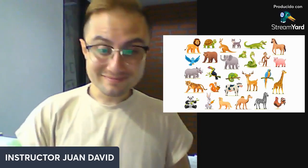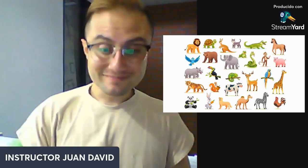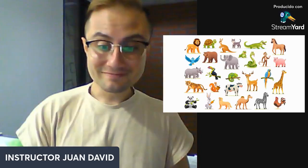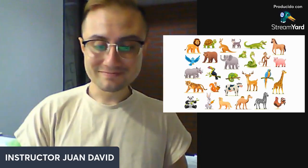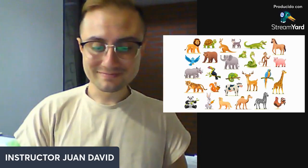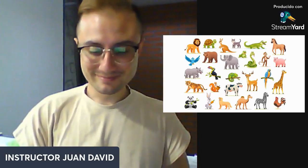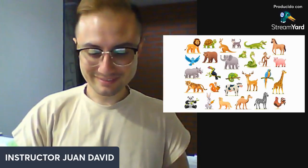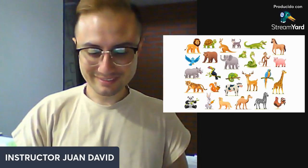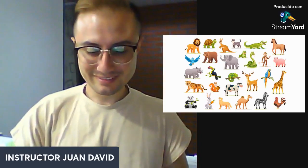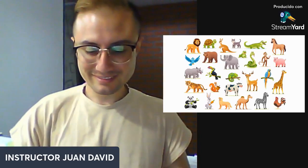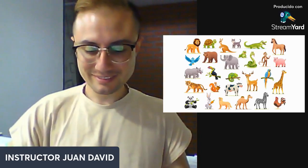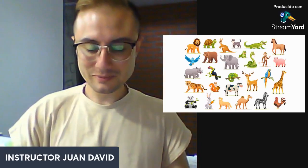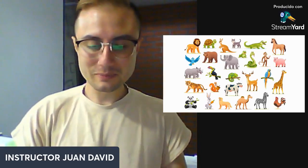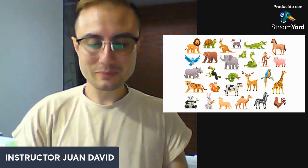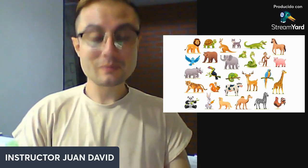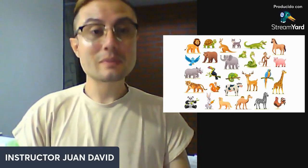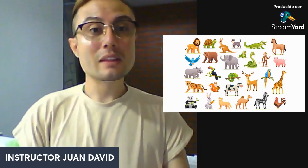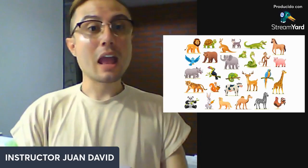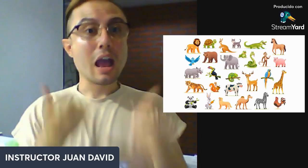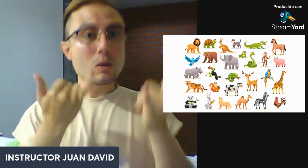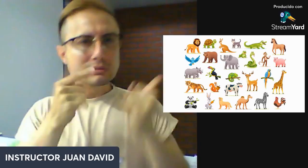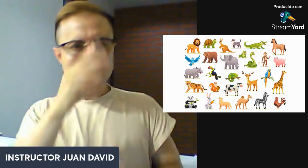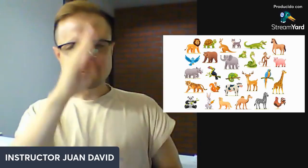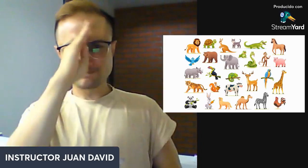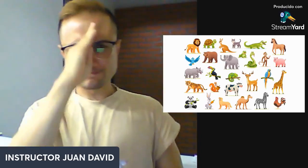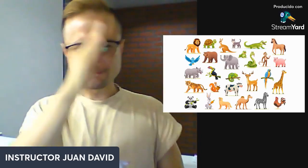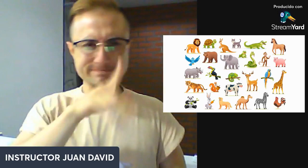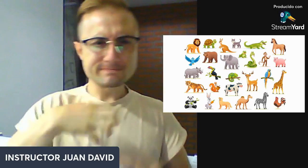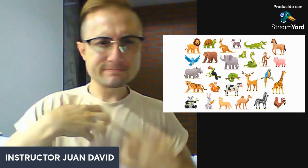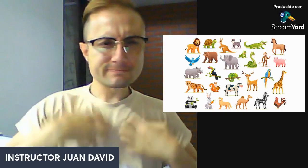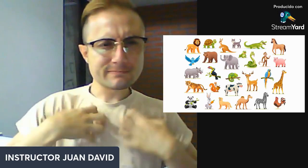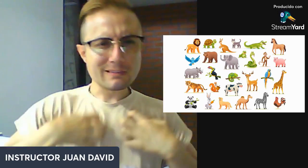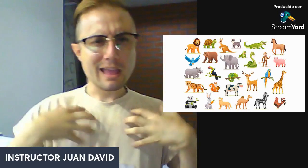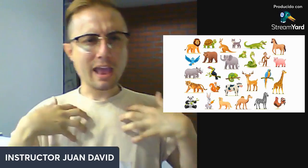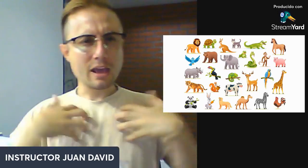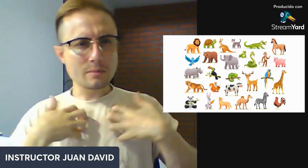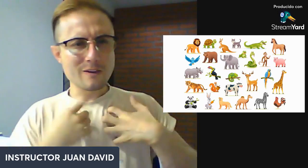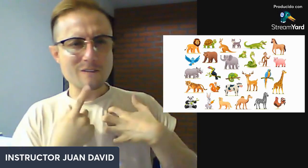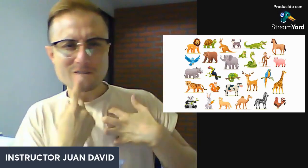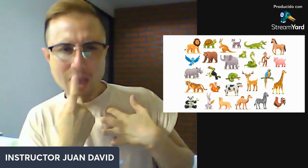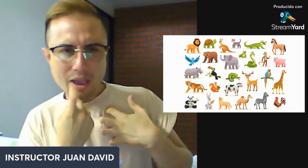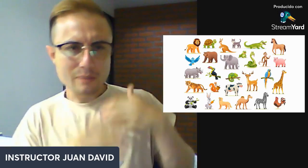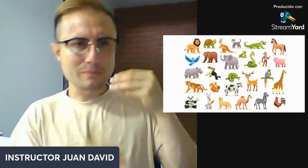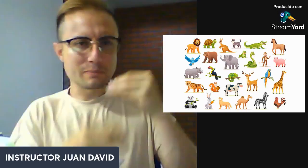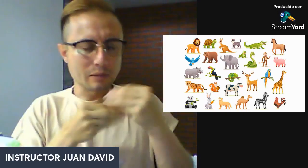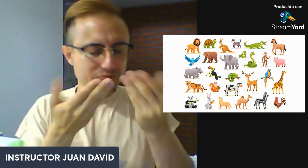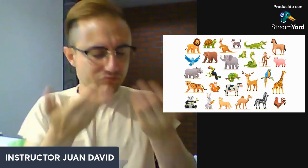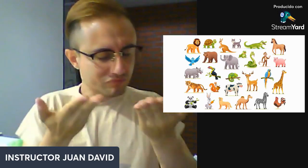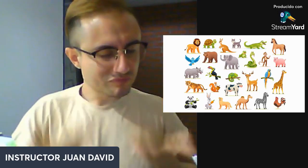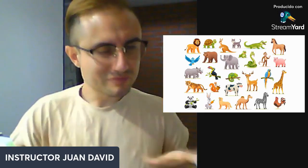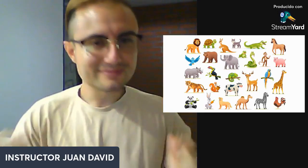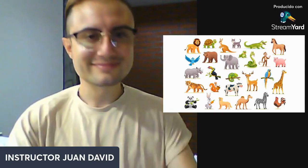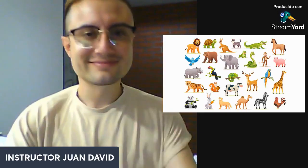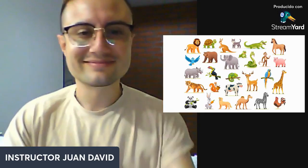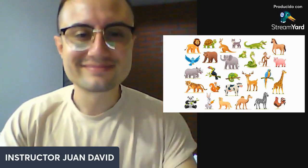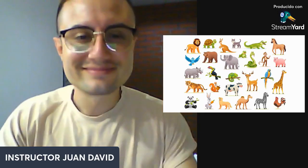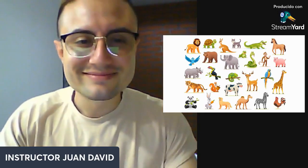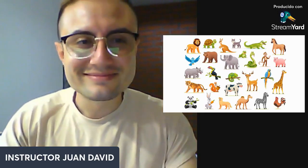vamos haciendo la temática en conjunto con sus propuestas. Bueno, entonces quiero saber si tienen alguna duda, si hace falta algún